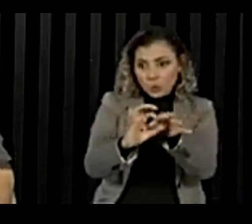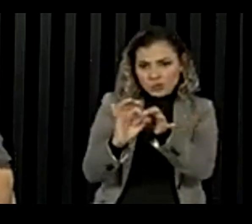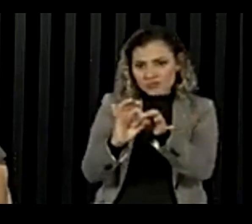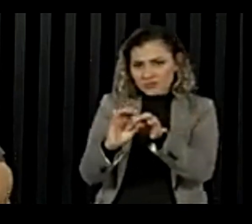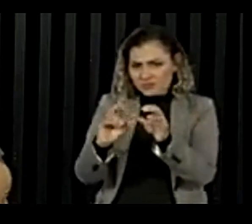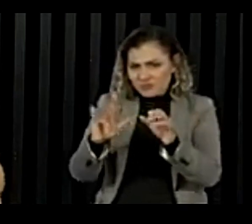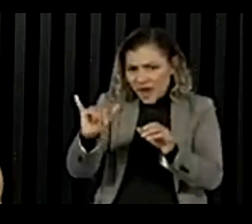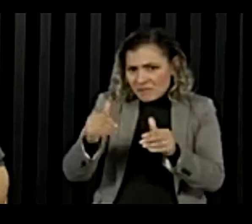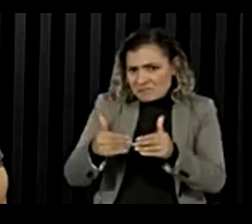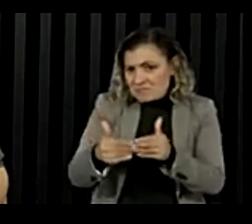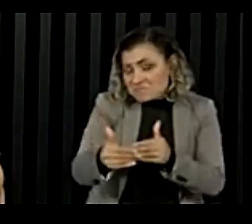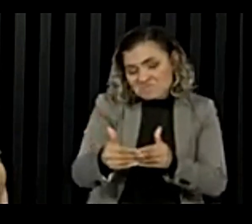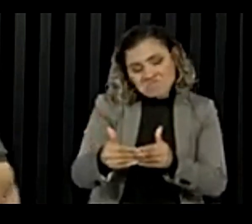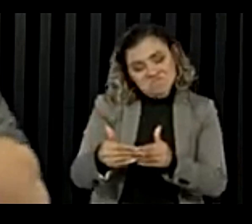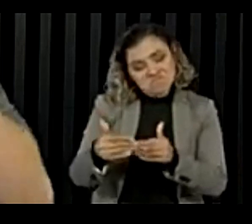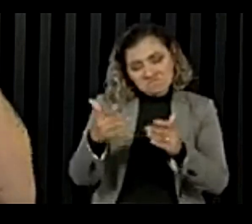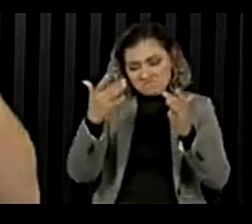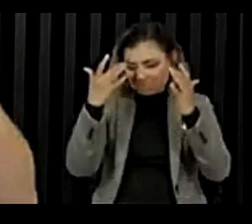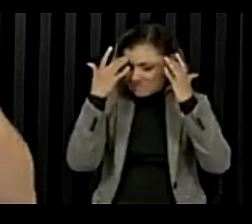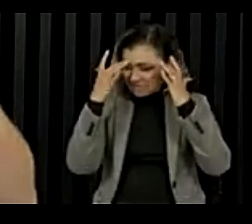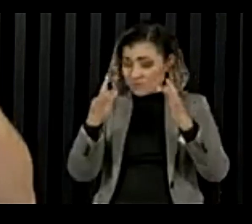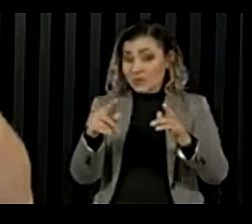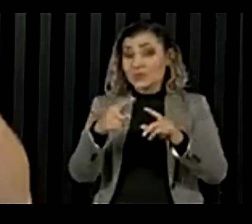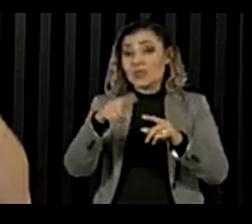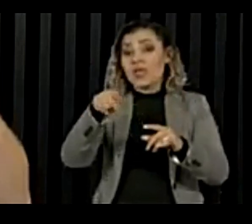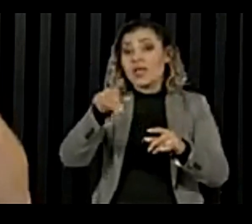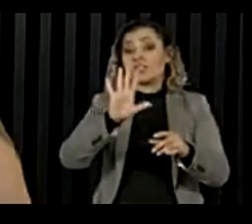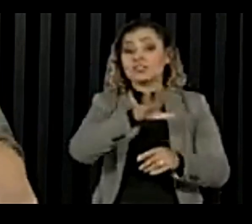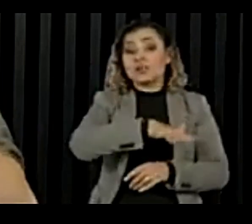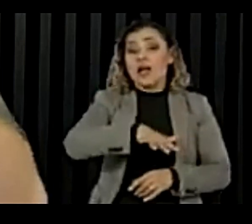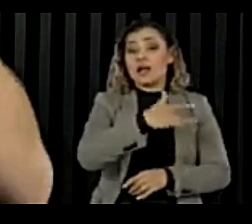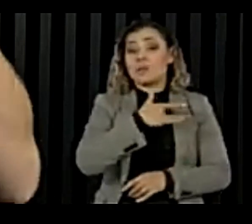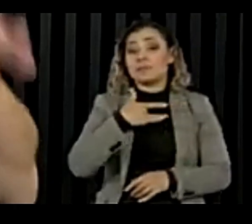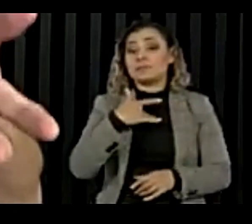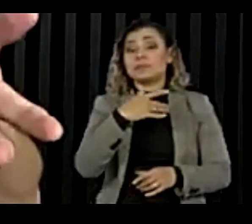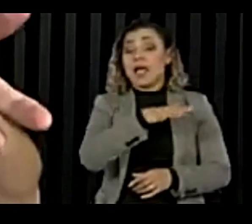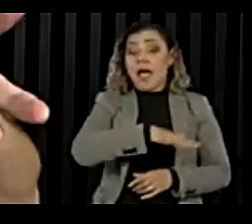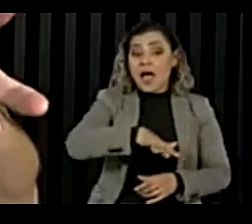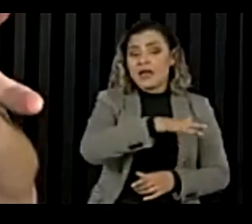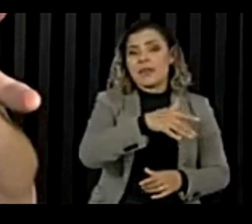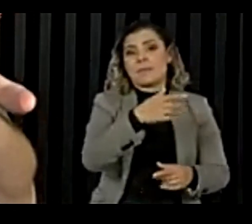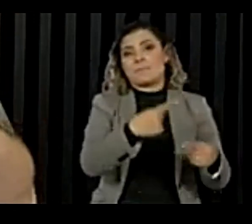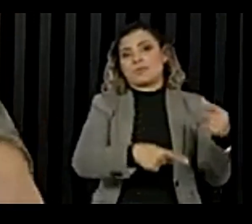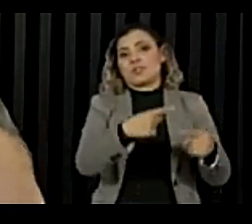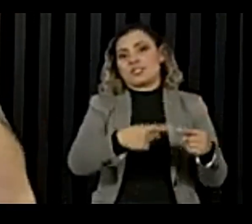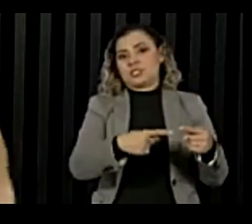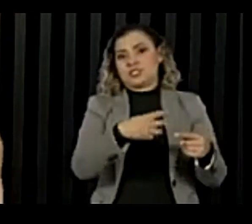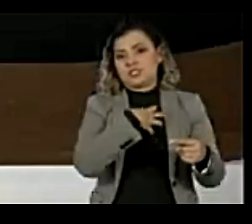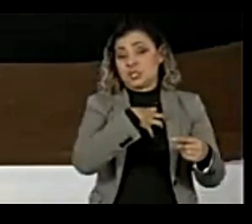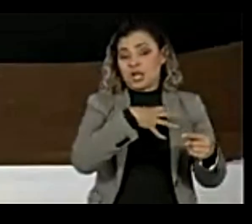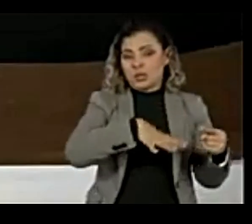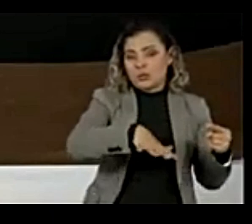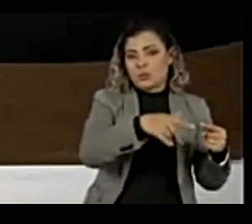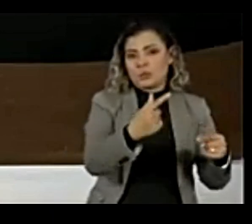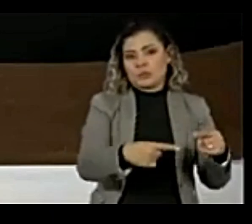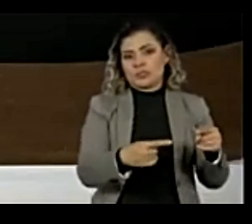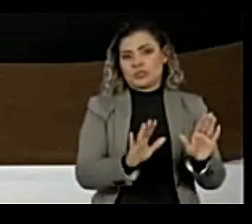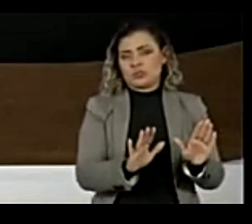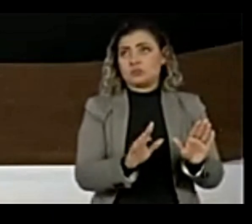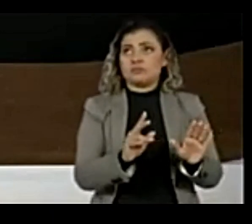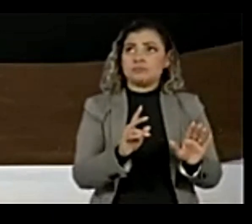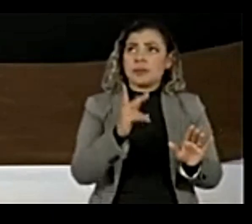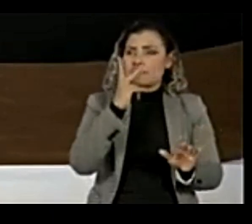prática. Eu realmente não sei, porque aí entra no aspecto político da coisa. E aí entra na questão das engrenagens, entra na questão do quanto